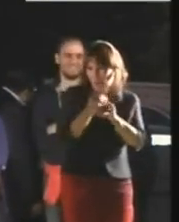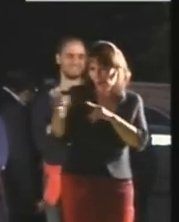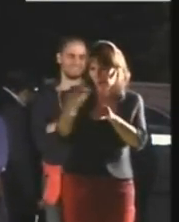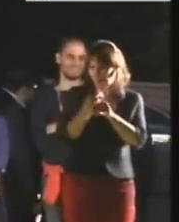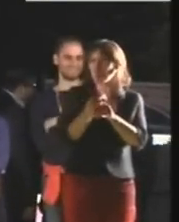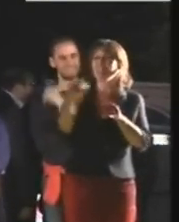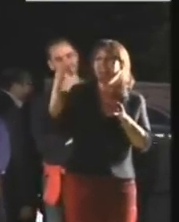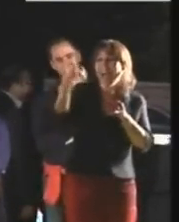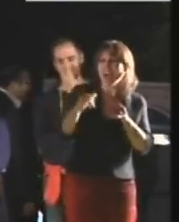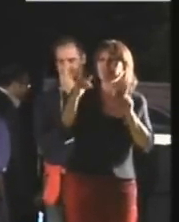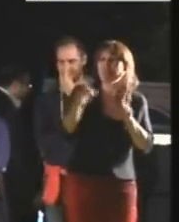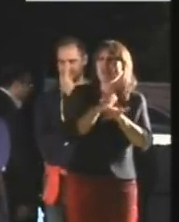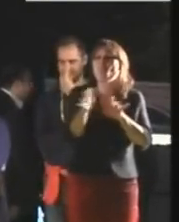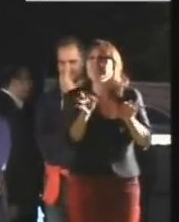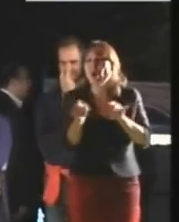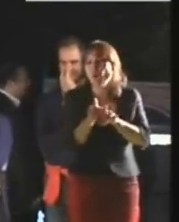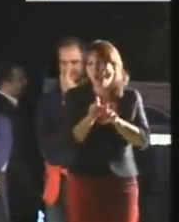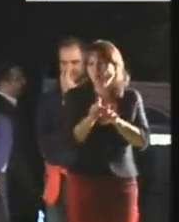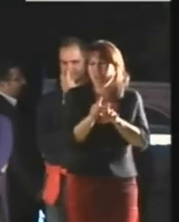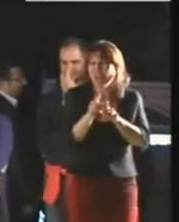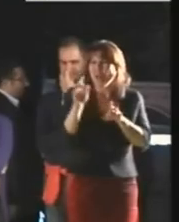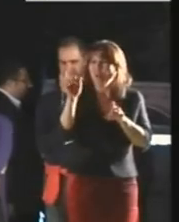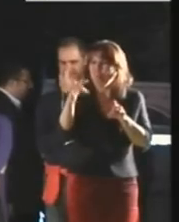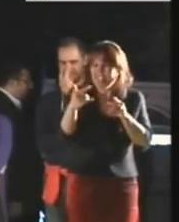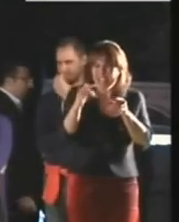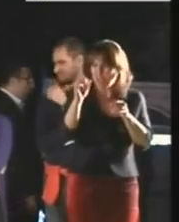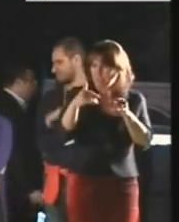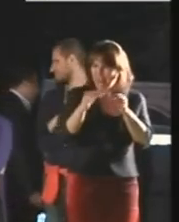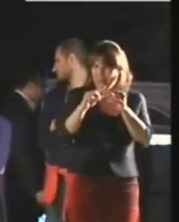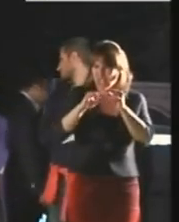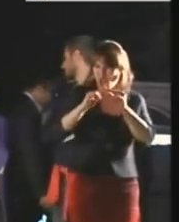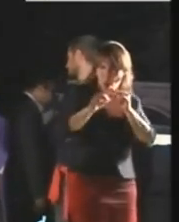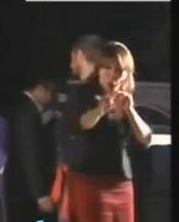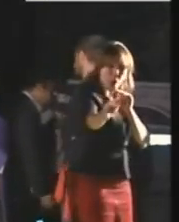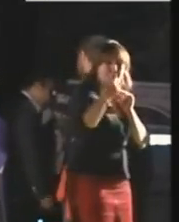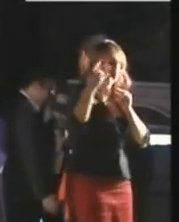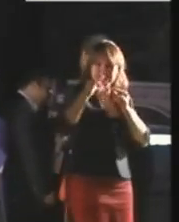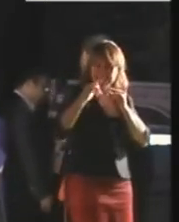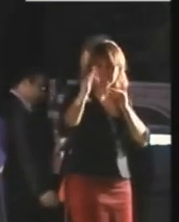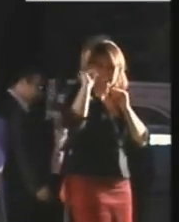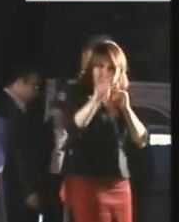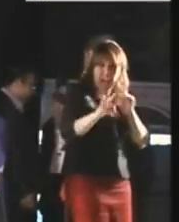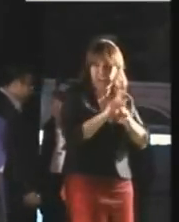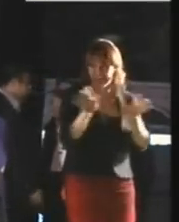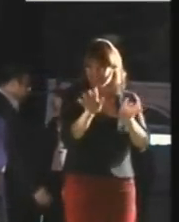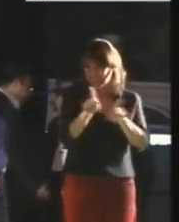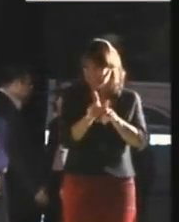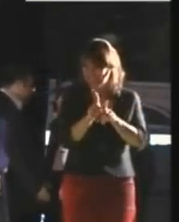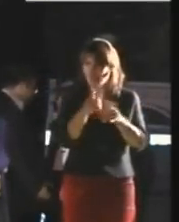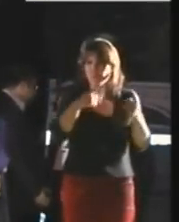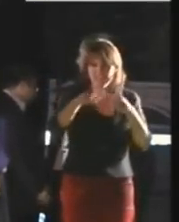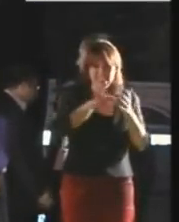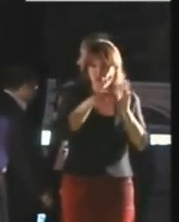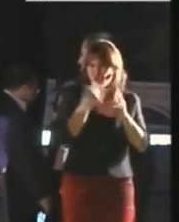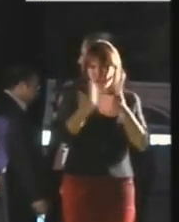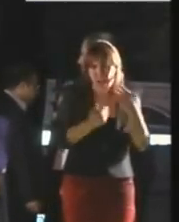drone, pilotato a 1000 chilometri di distanza con un visore. Noi stiamo andando avanti nelle tecnologie in una